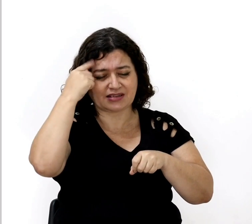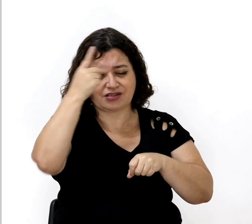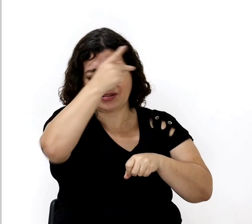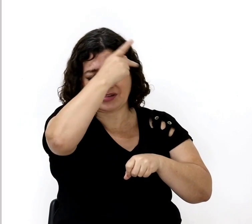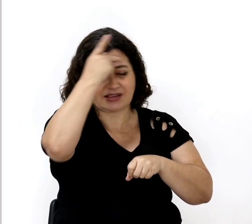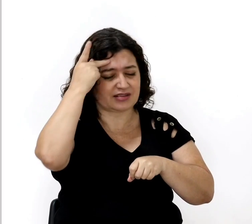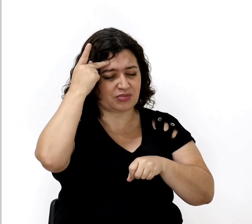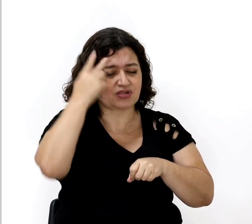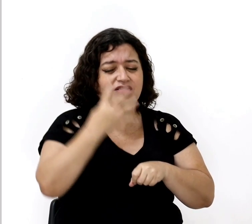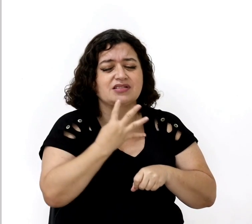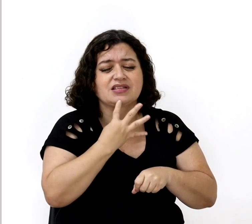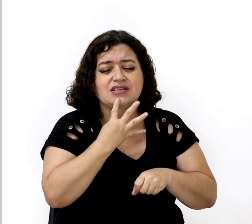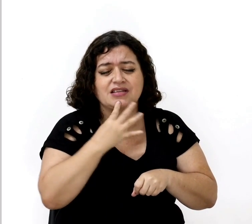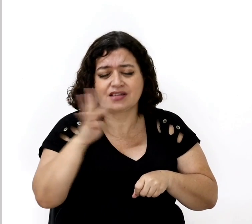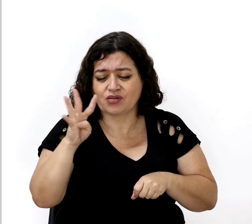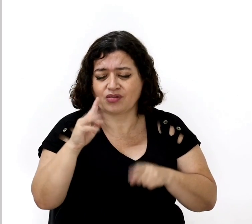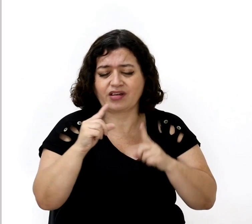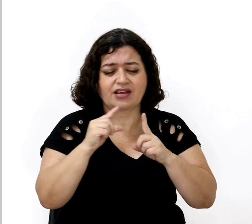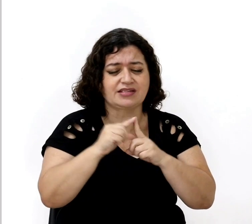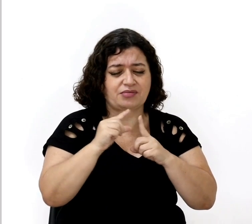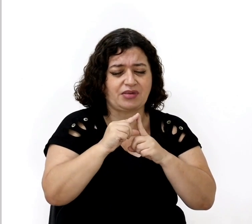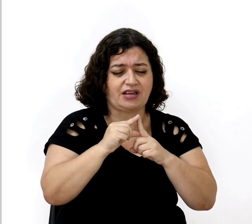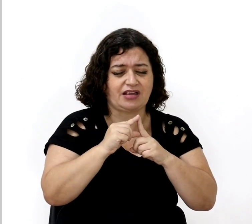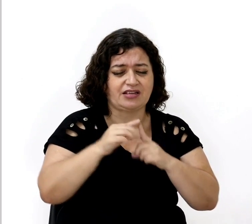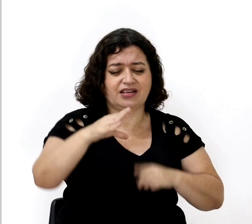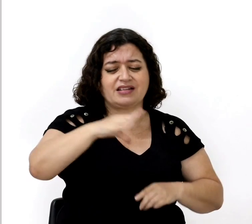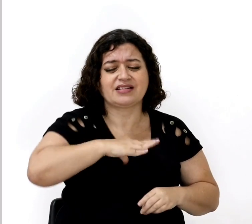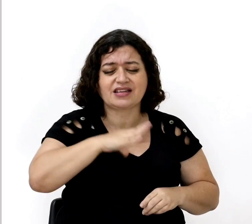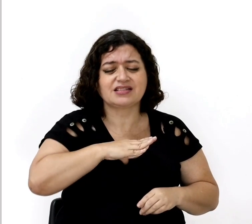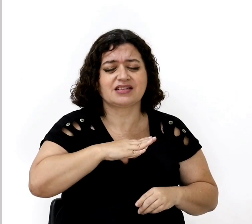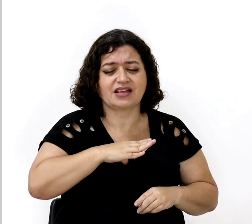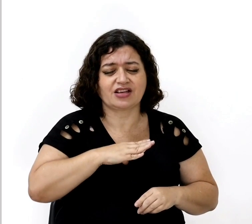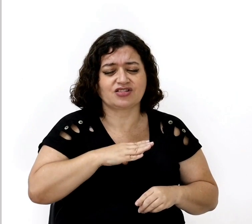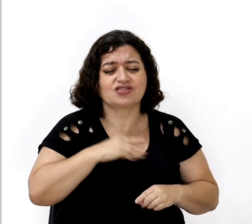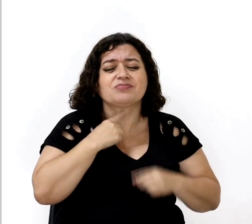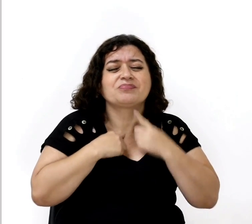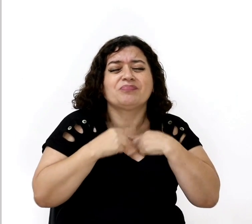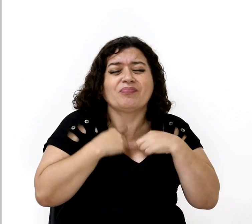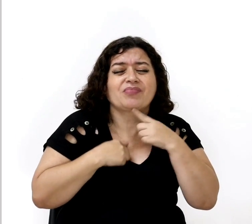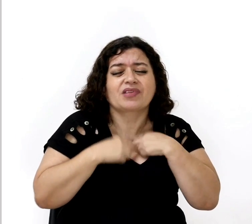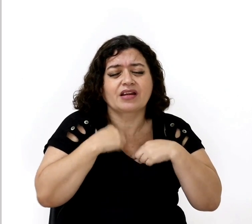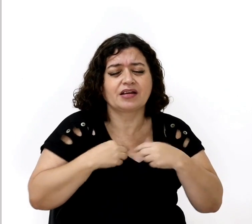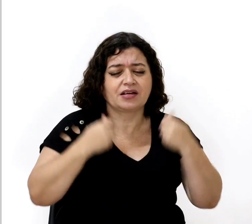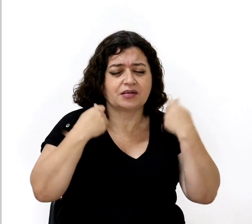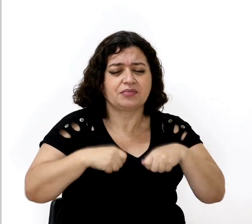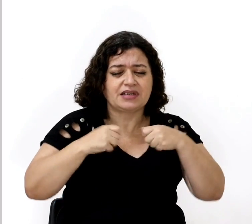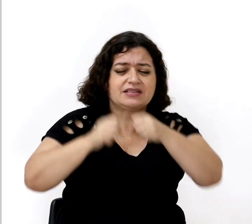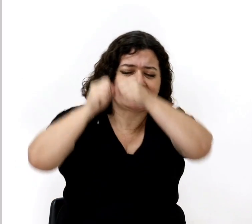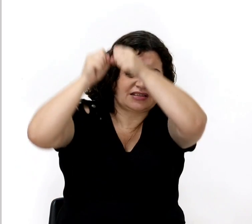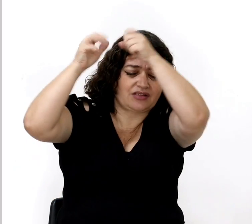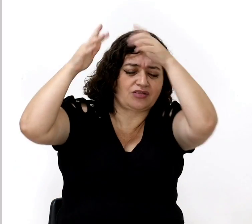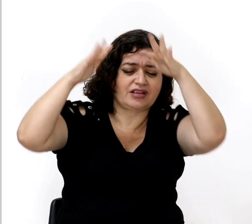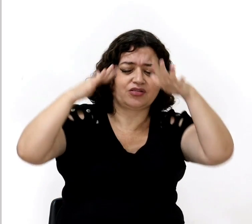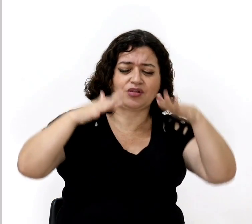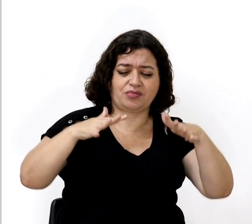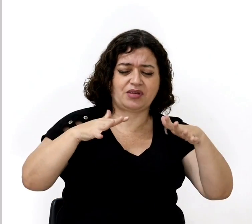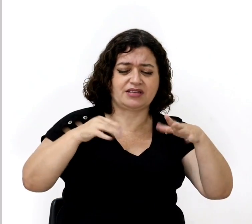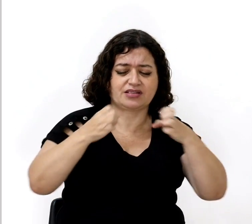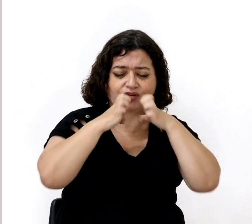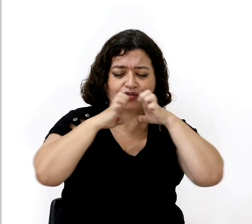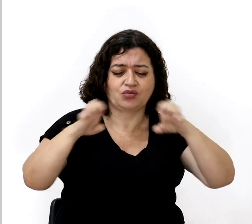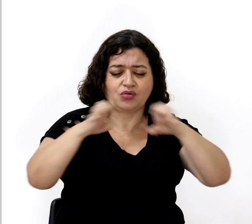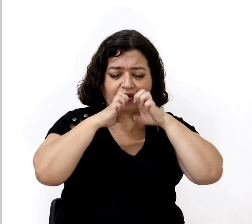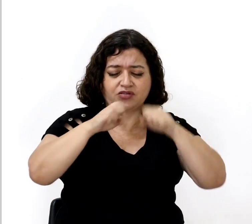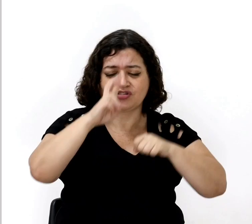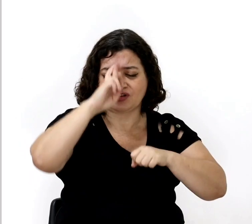naquelas pessoas que ainda não conhecem a sua palavra, que estão na cidade, sedentas pela tua bênção, sedentas